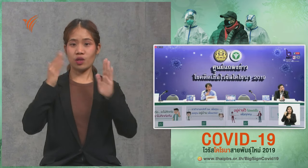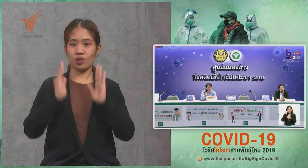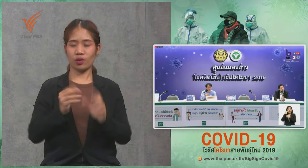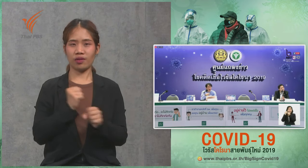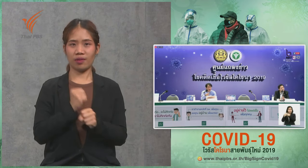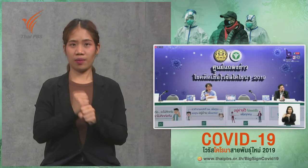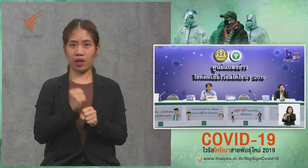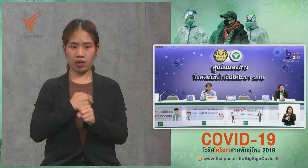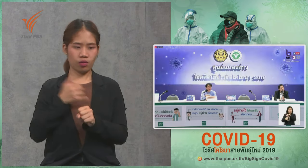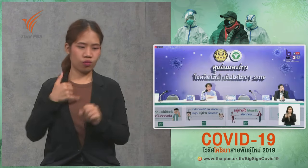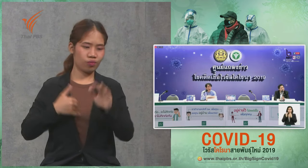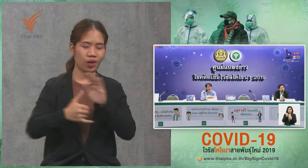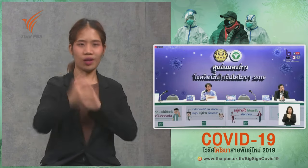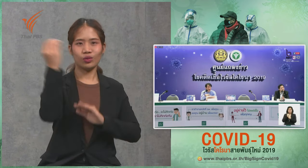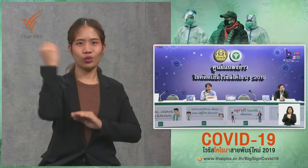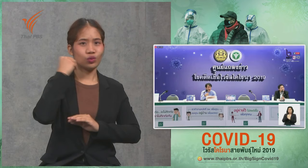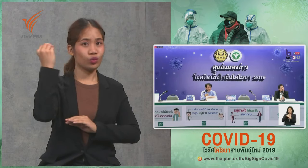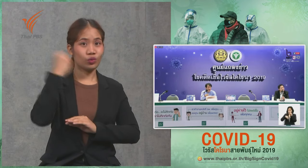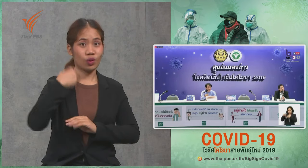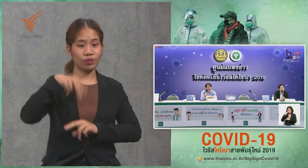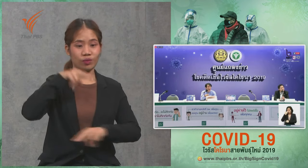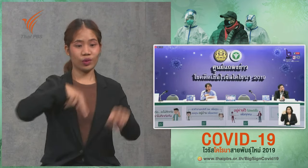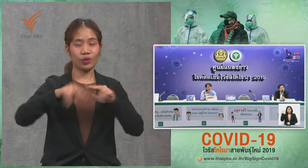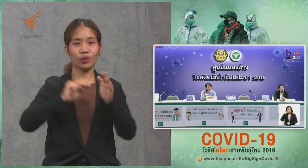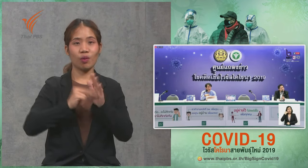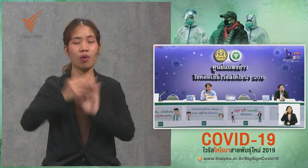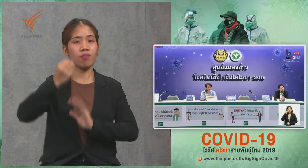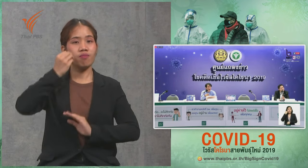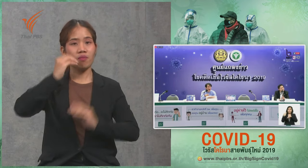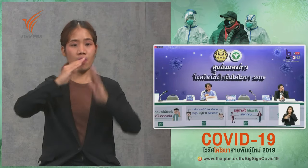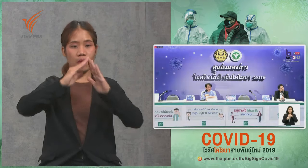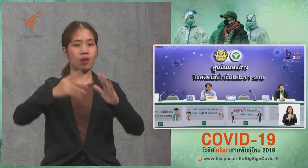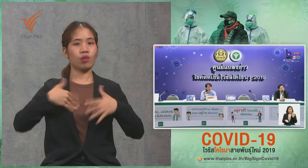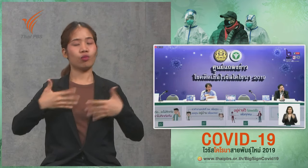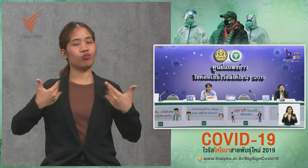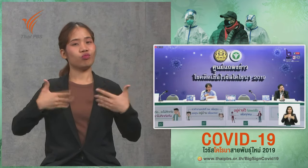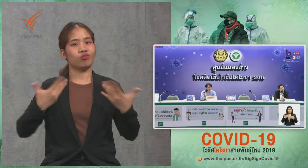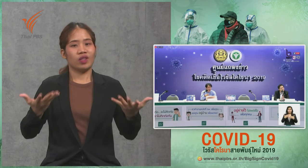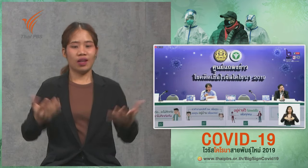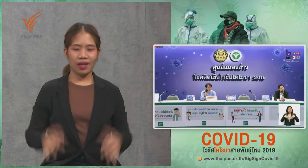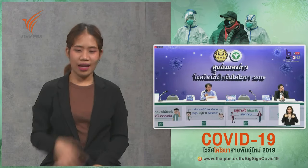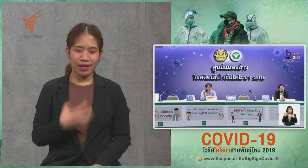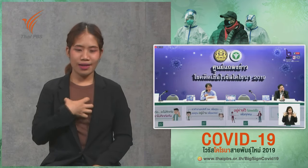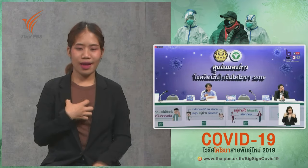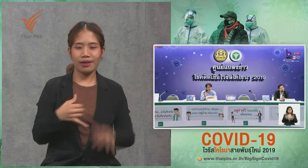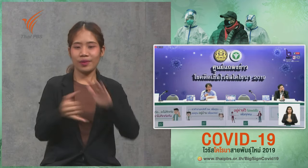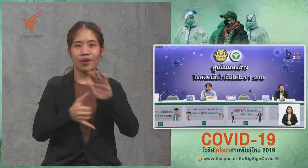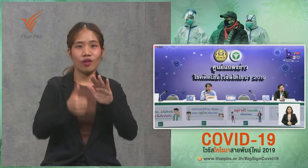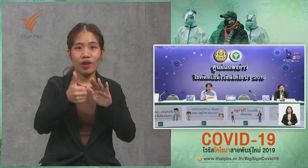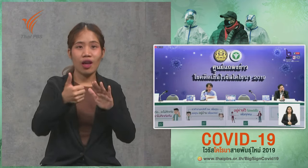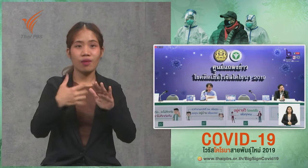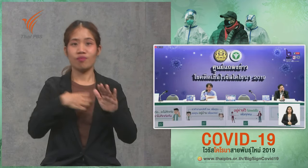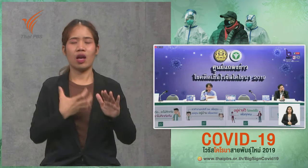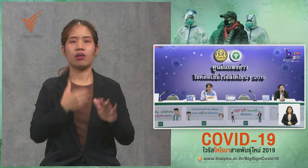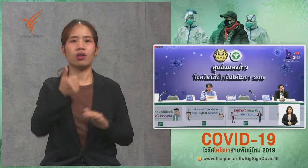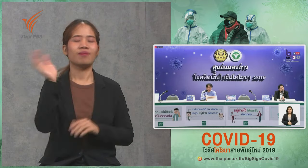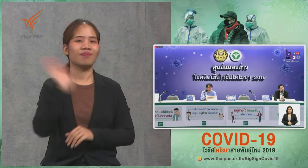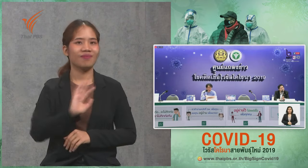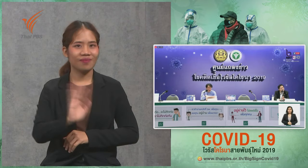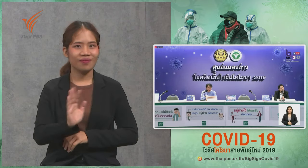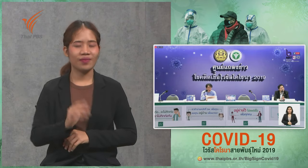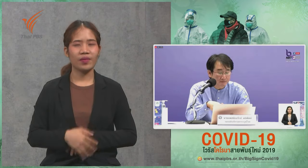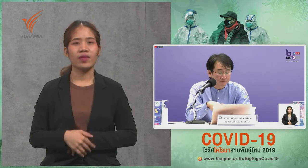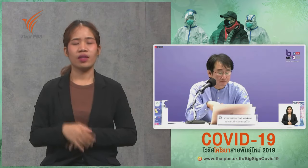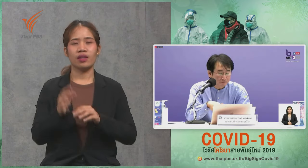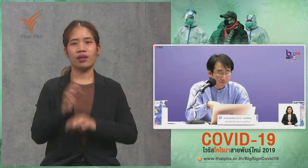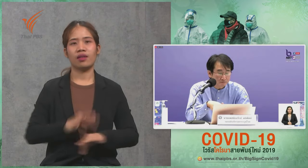จสอบทุกวันนะครับไม่ได้แปลว่ากักกันที่บ้านแบบตามสบายอยากจะกักก็กักไม่กักก็ไม่กักไม่ใช่อย่างนั้นนะครับเพ